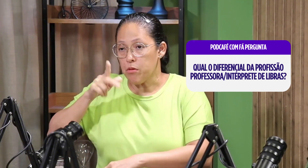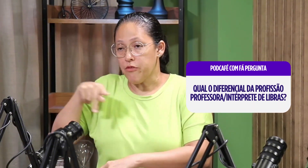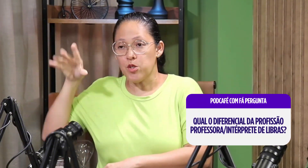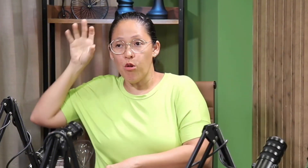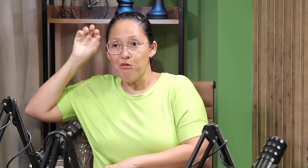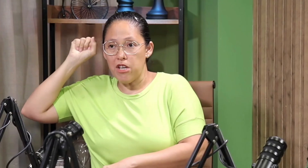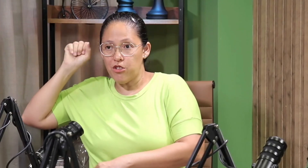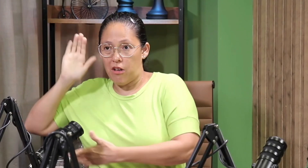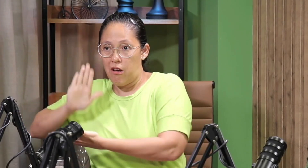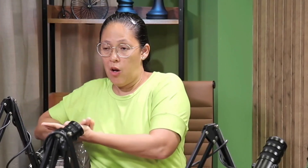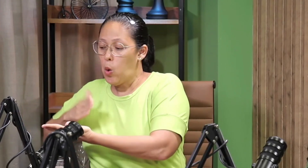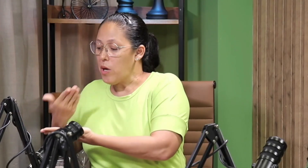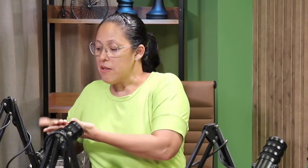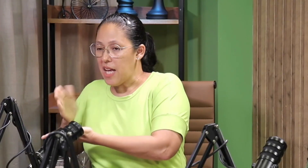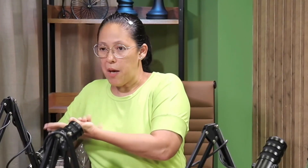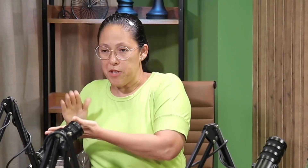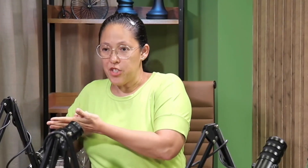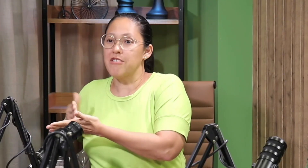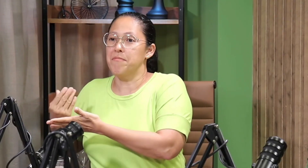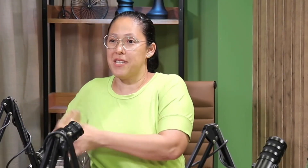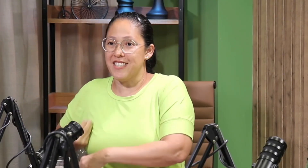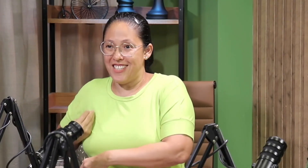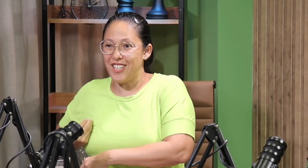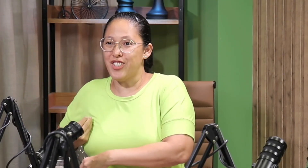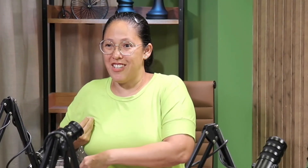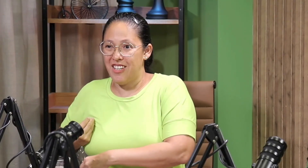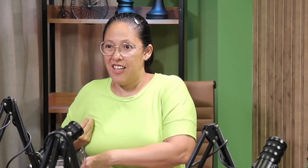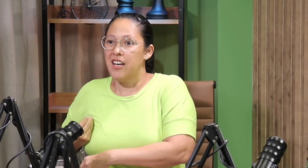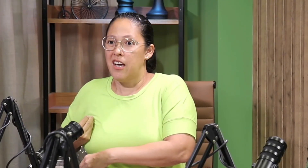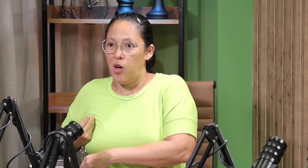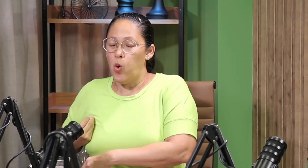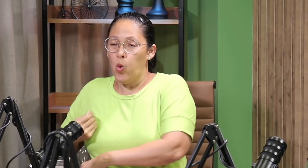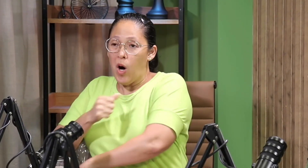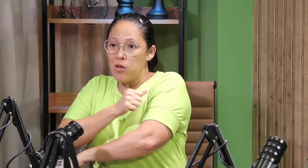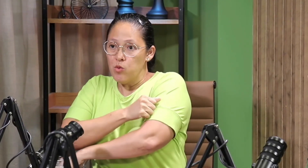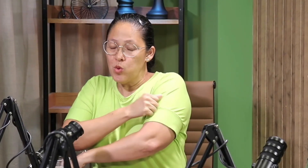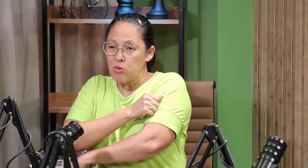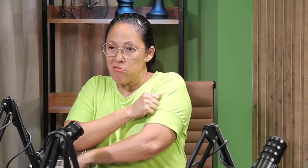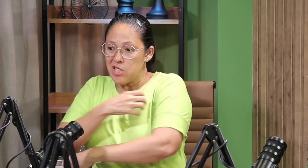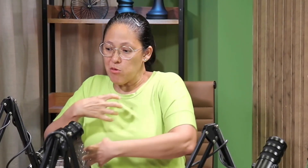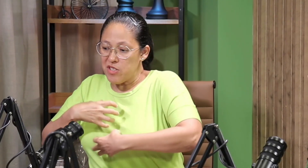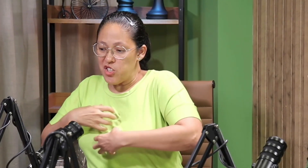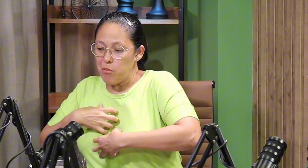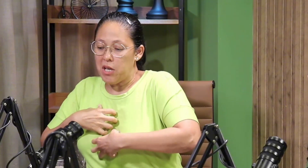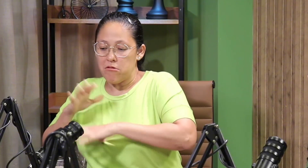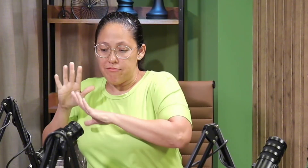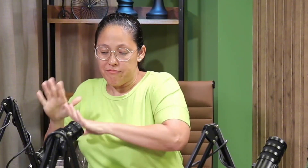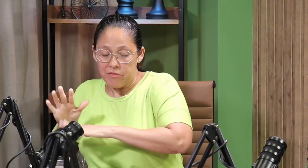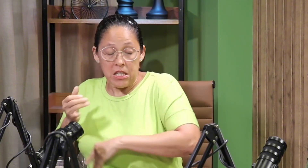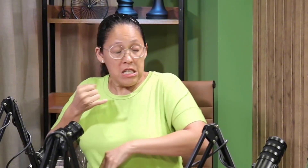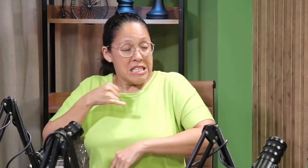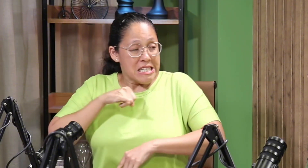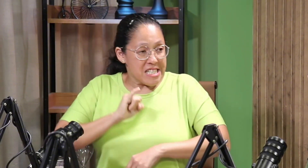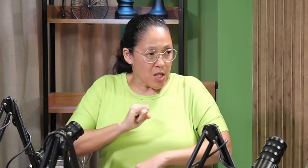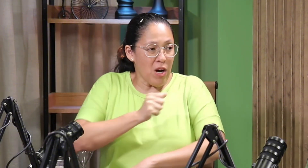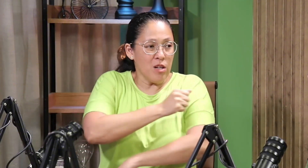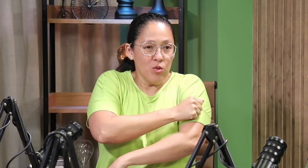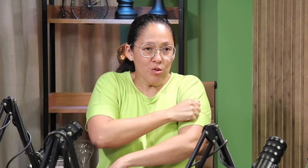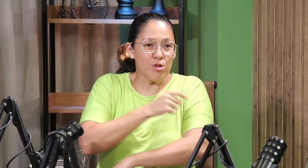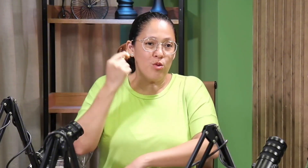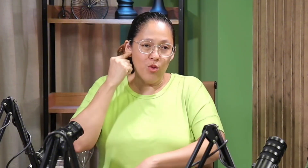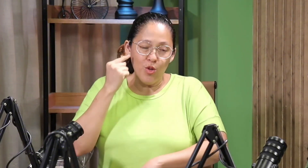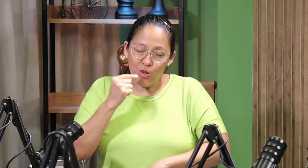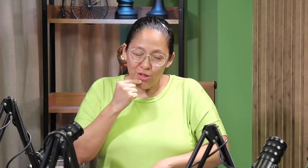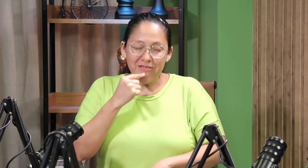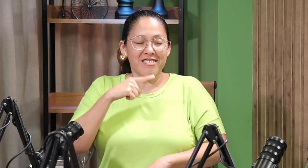tem um professor ouvinte com intérprete presente, o aluno tem um sentimento. Se o